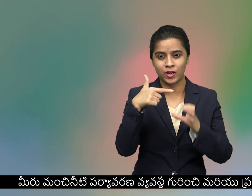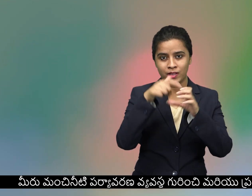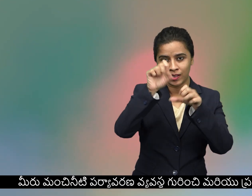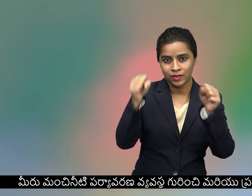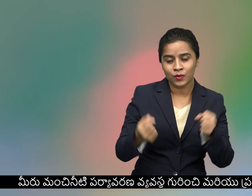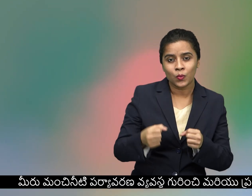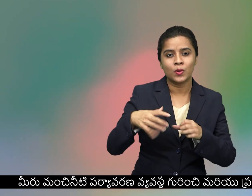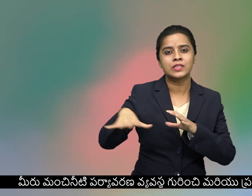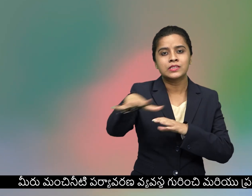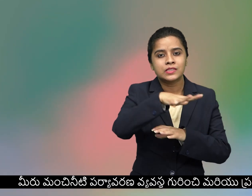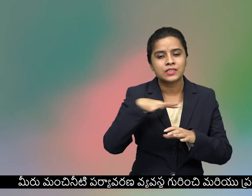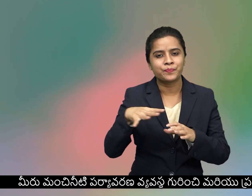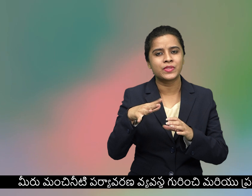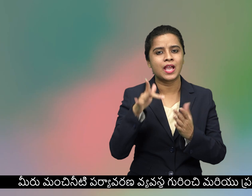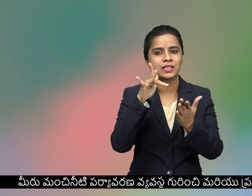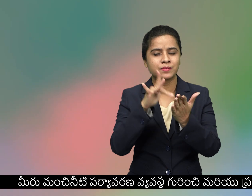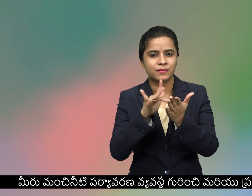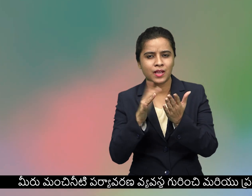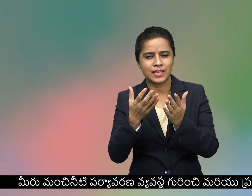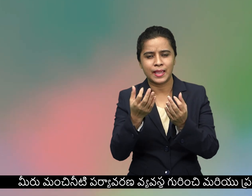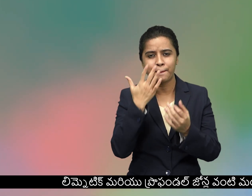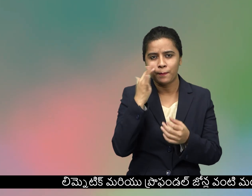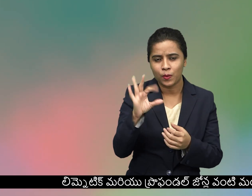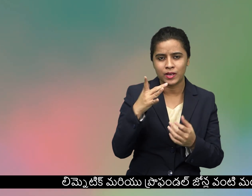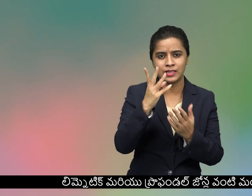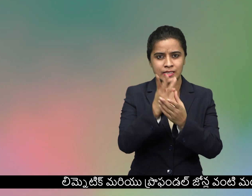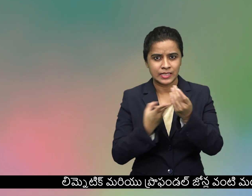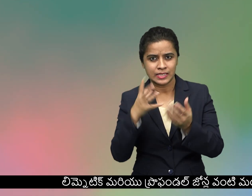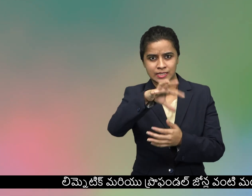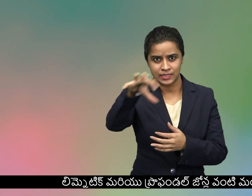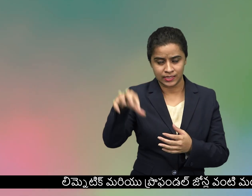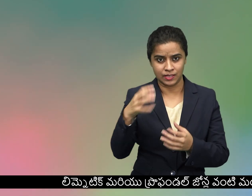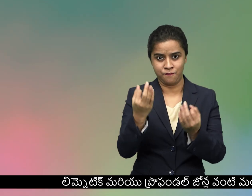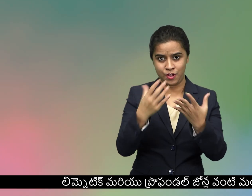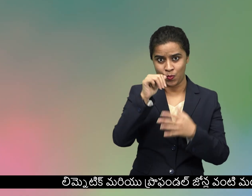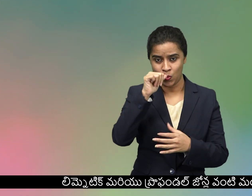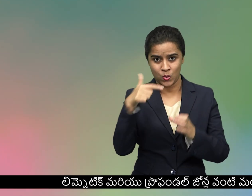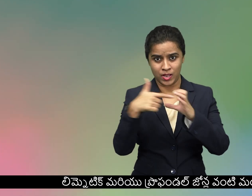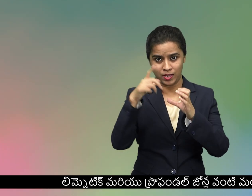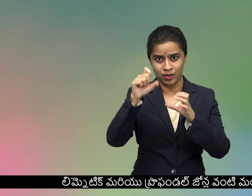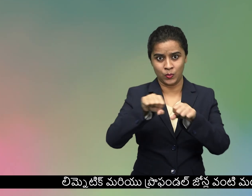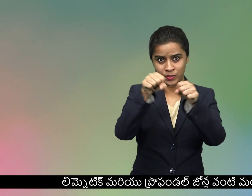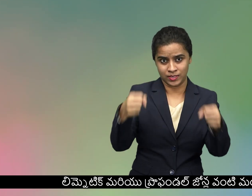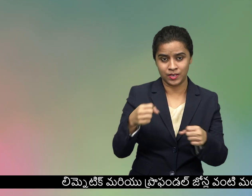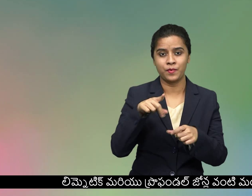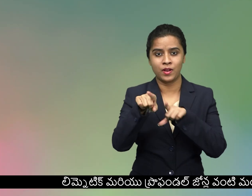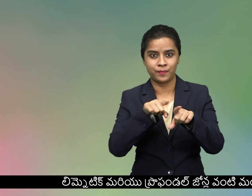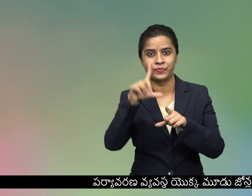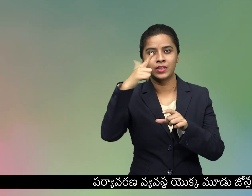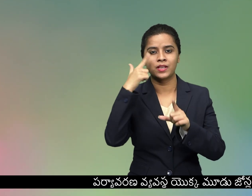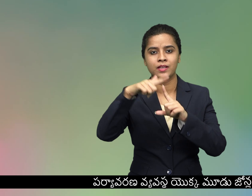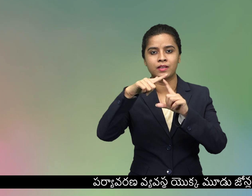గురించి మరియు ప్రత్యేకంగా లిటోరల్, లిమ్నాటిక్ మరియు ప్రొఫండల్ జోన్ల వంటి